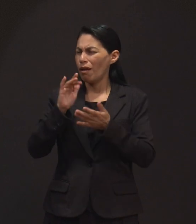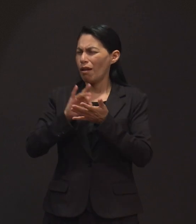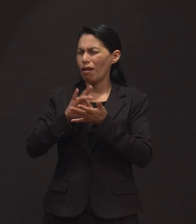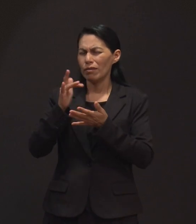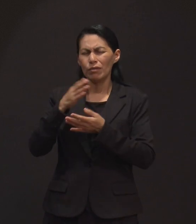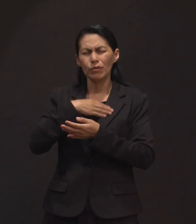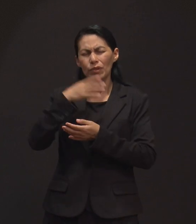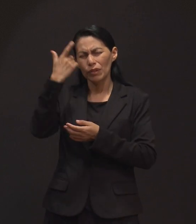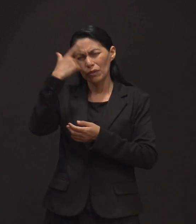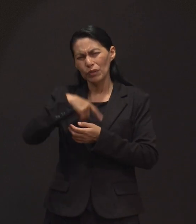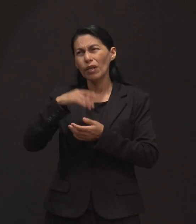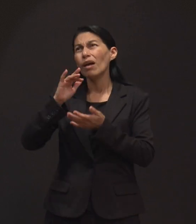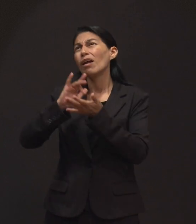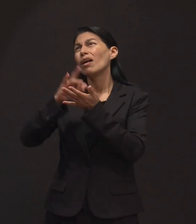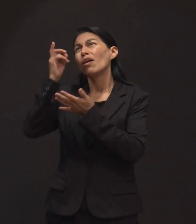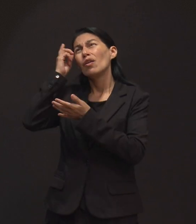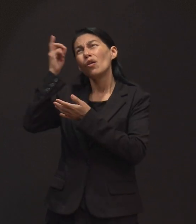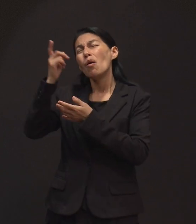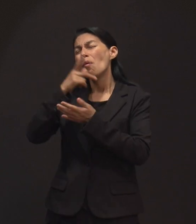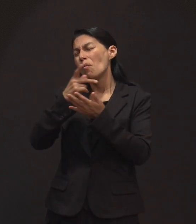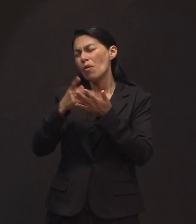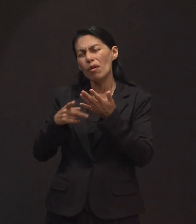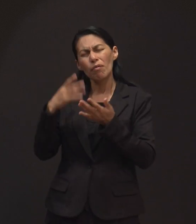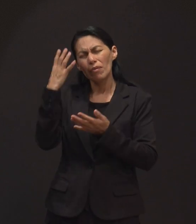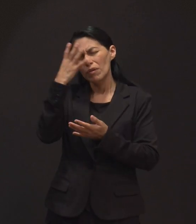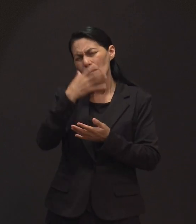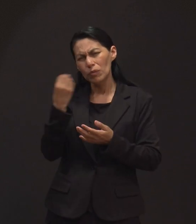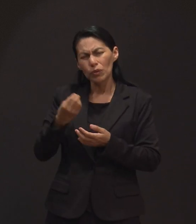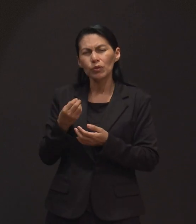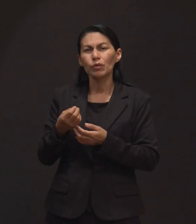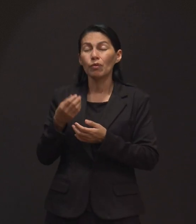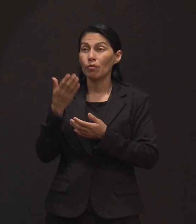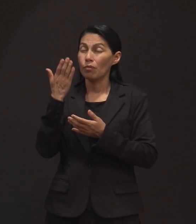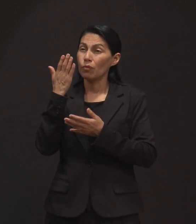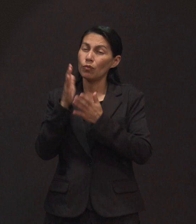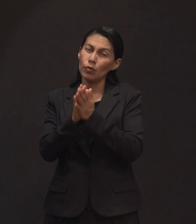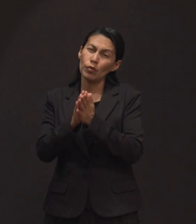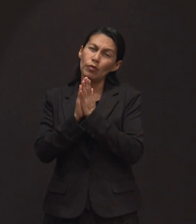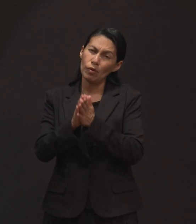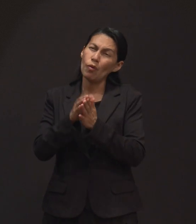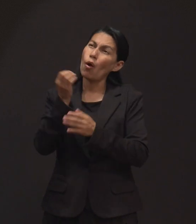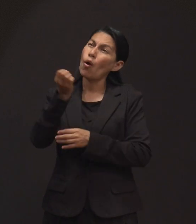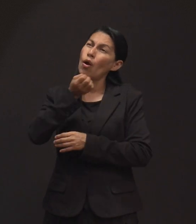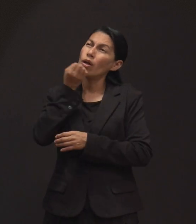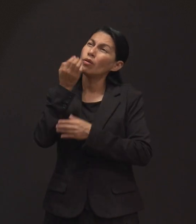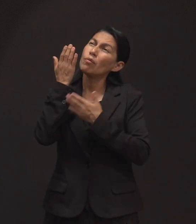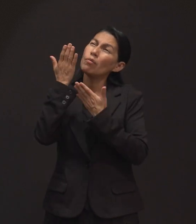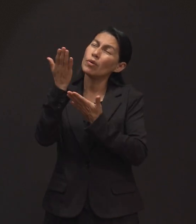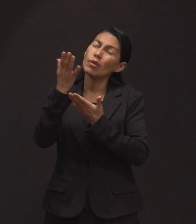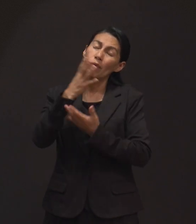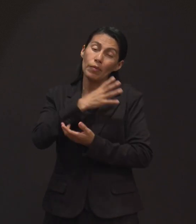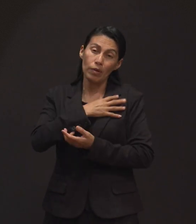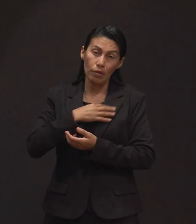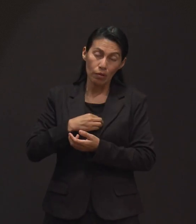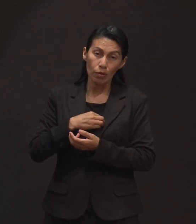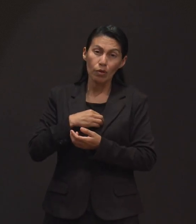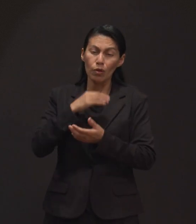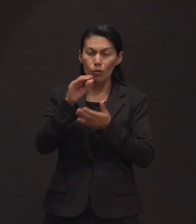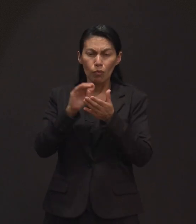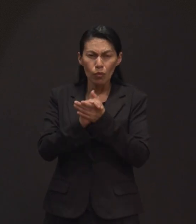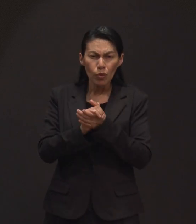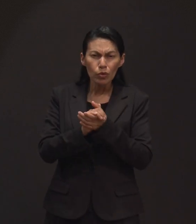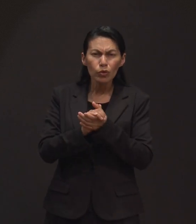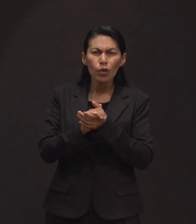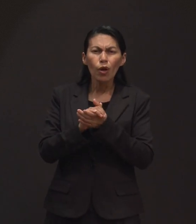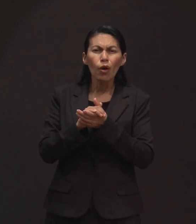a Dios por este excelente programa. Amén. Pido en oración por mi esposa, por mis hijos. Y por mí,